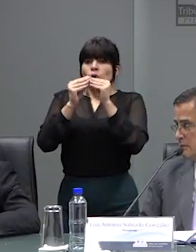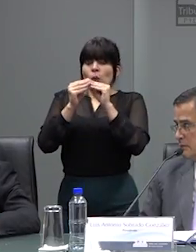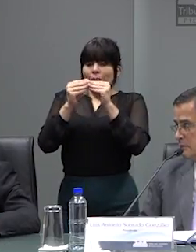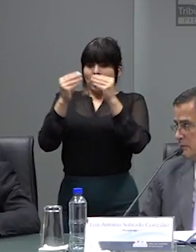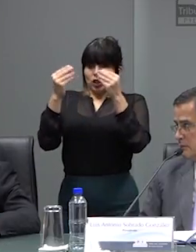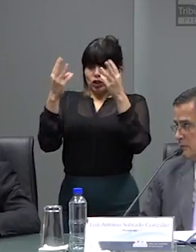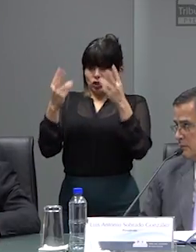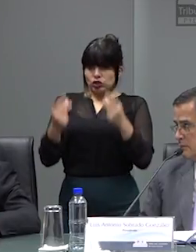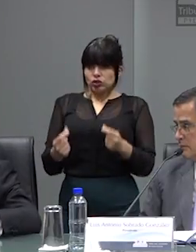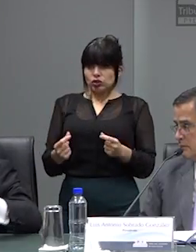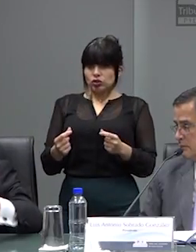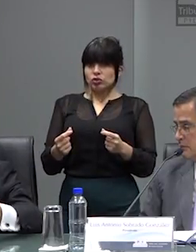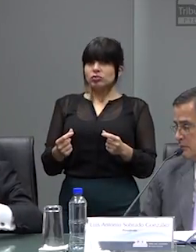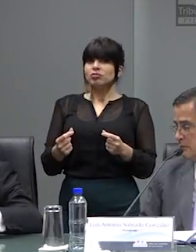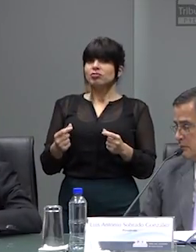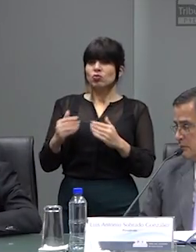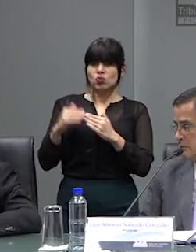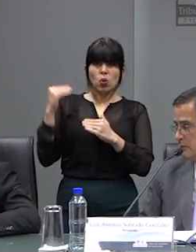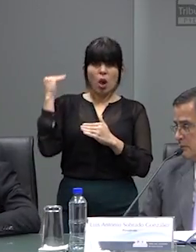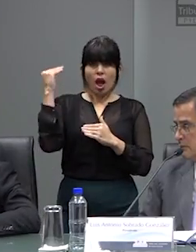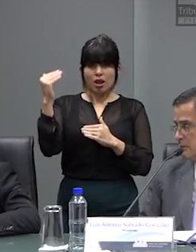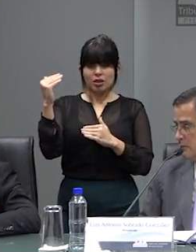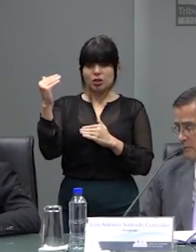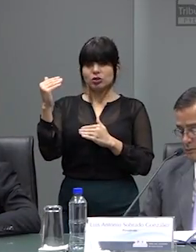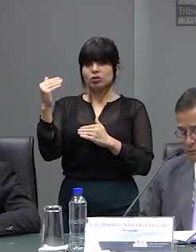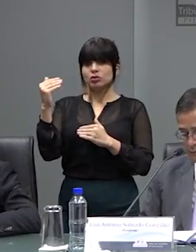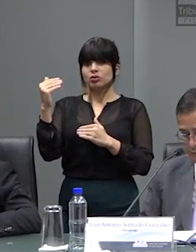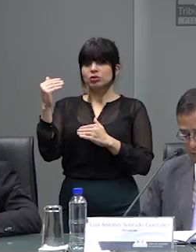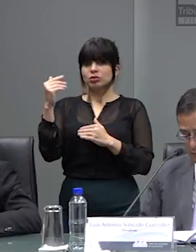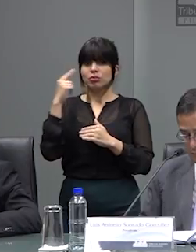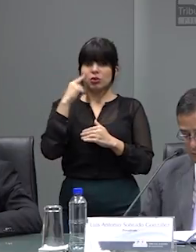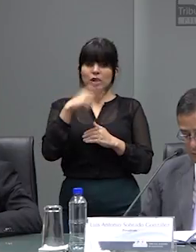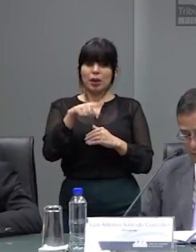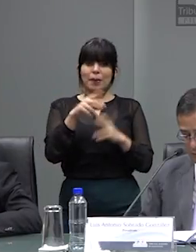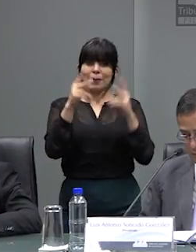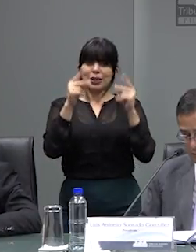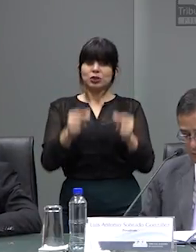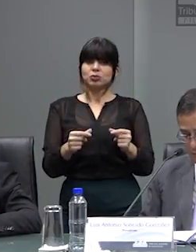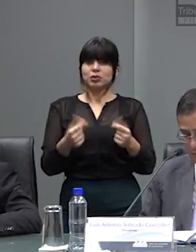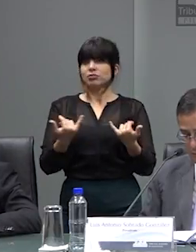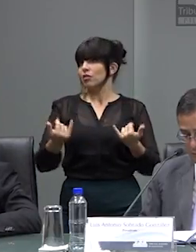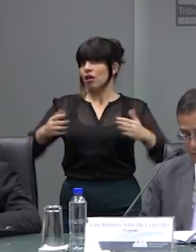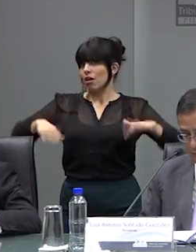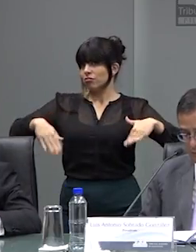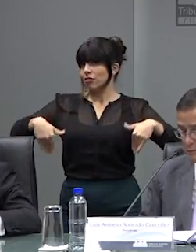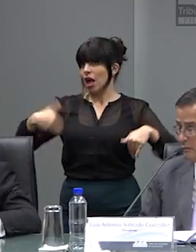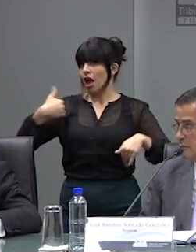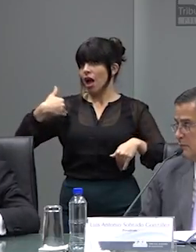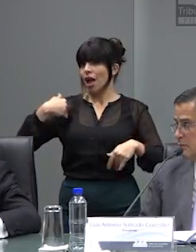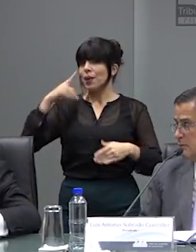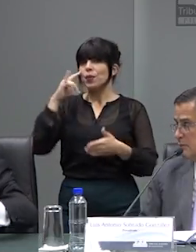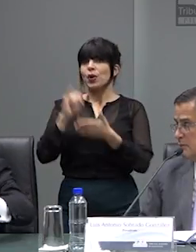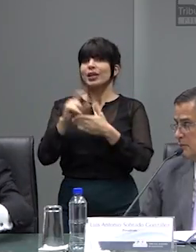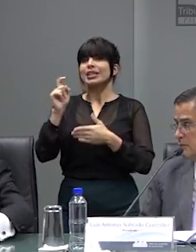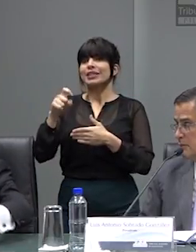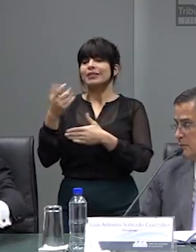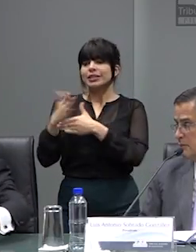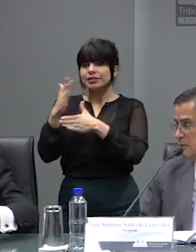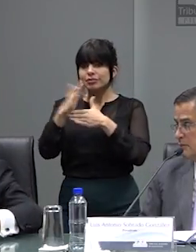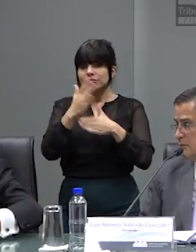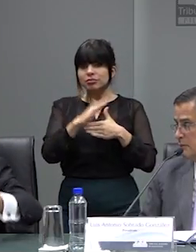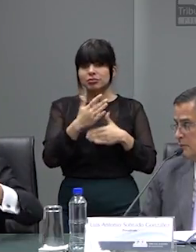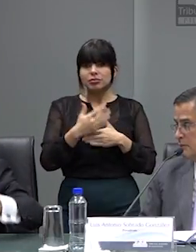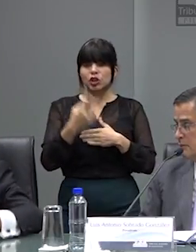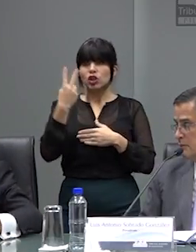son, digamos, muy altos para lo que podría ser un presupuesto que no tenemos. Por eso necesitamos distribuirlo en